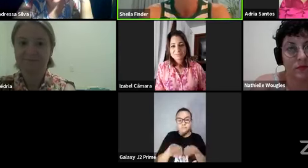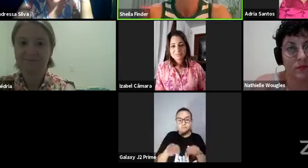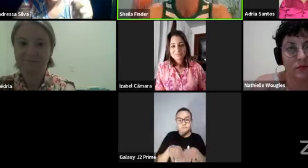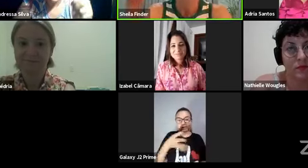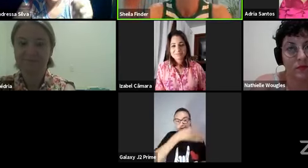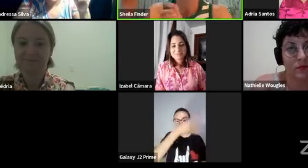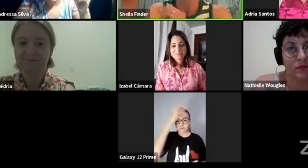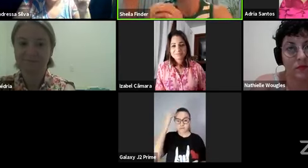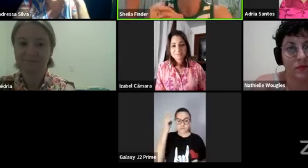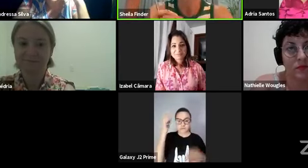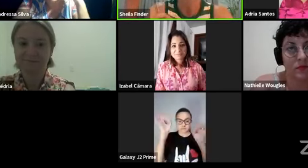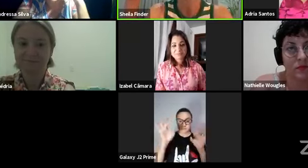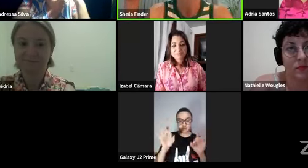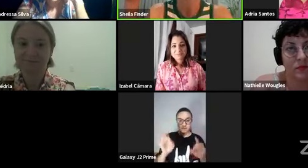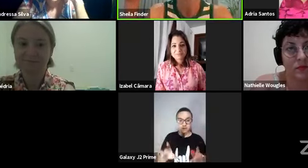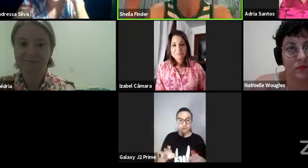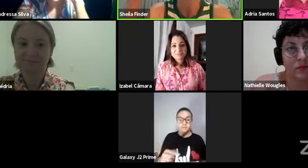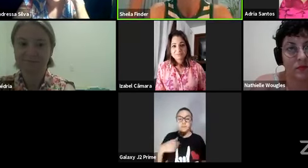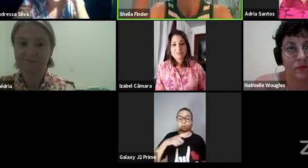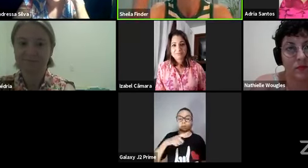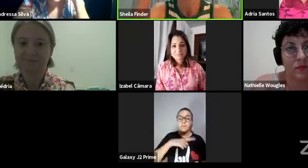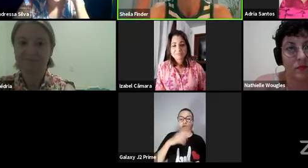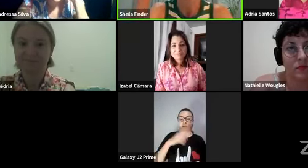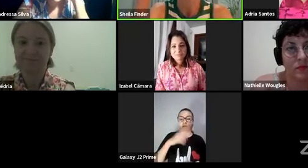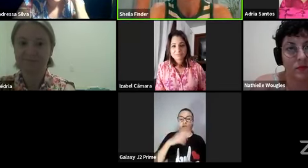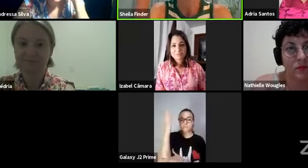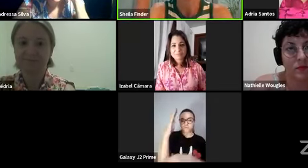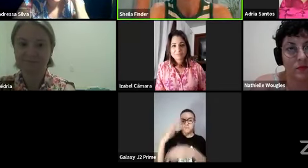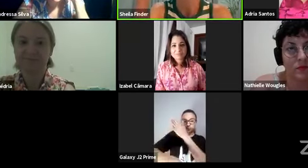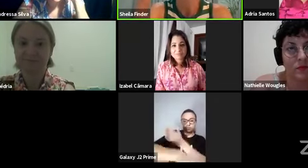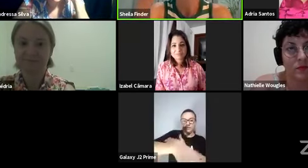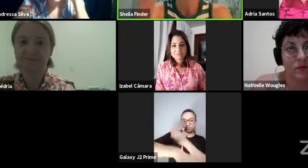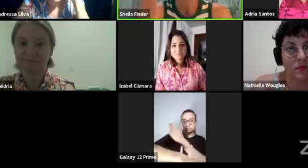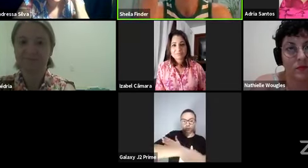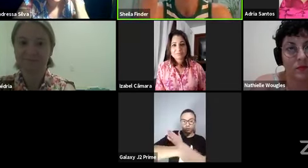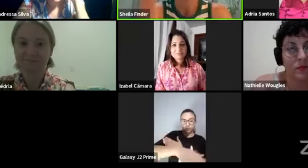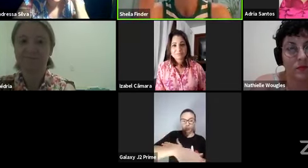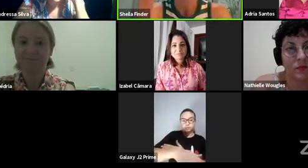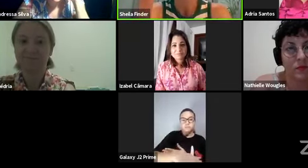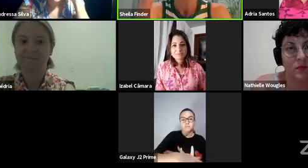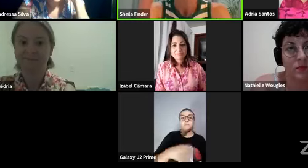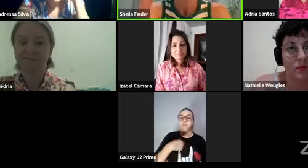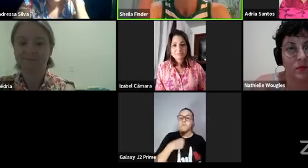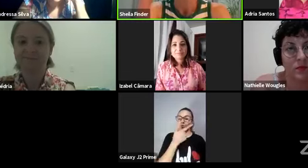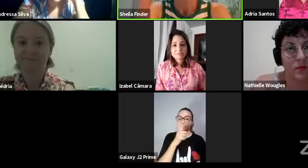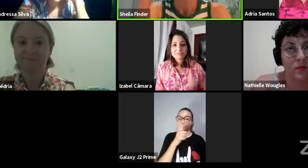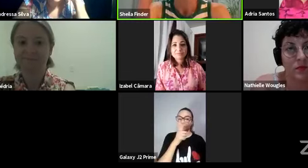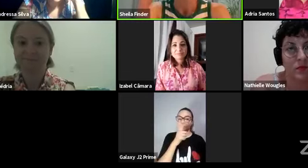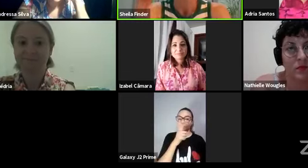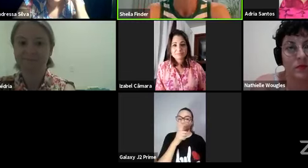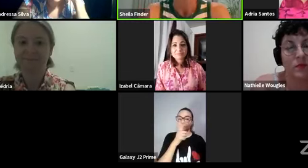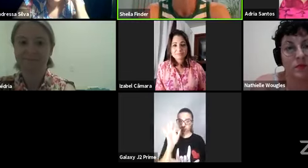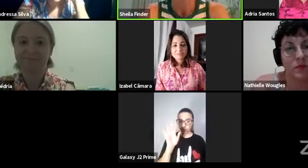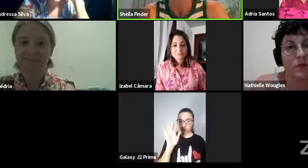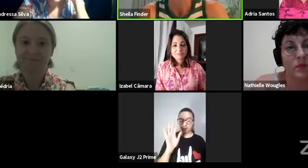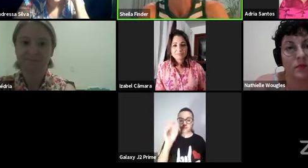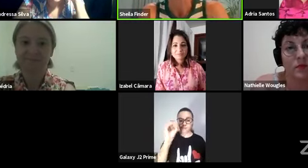era. Eu tenho uma amputação congênita de membro superior, eu não tenho a mão direita.